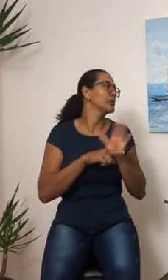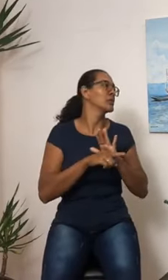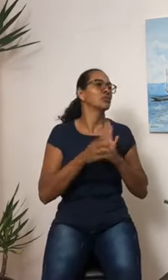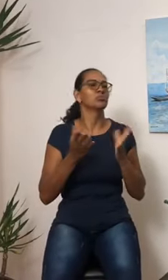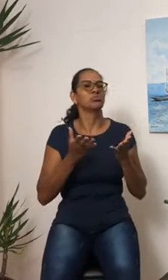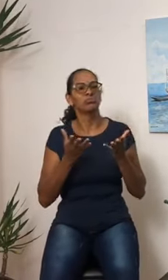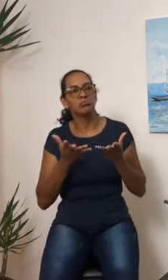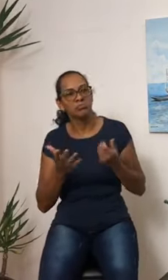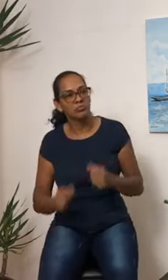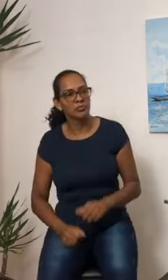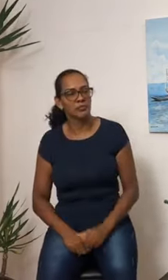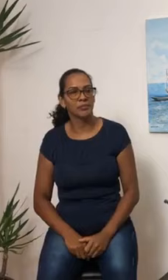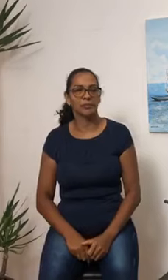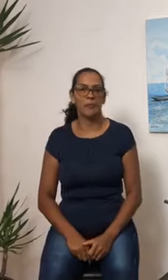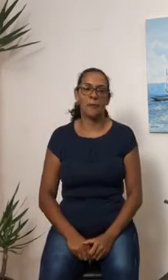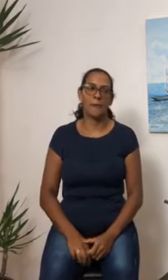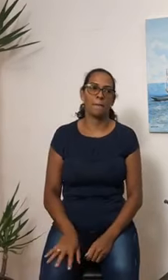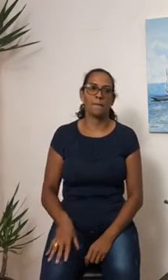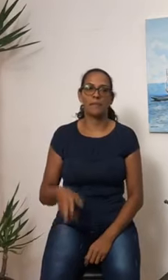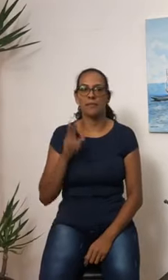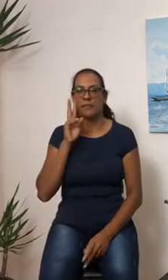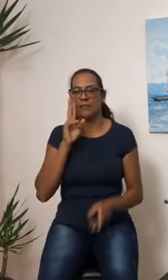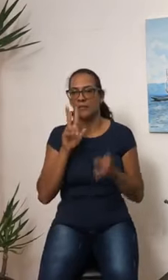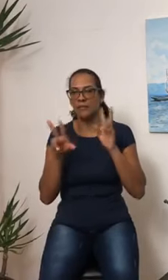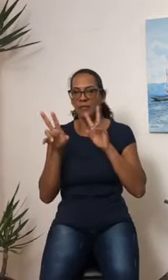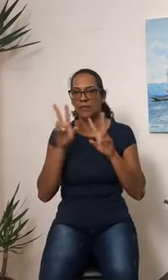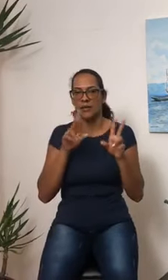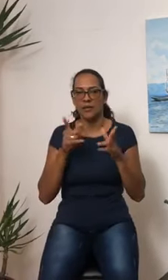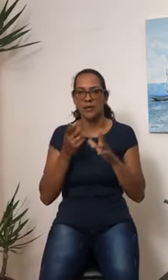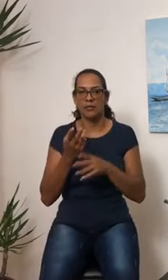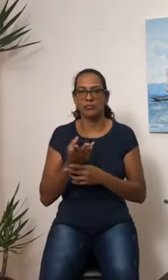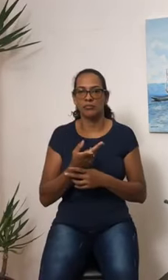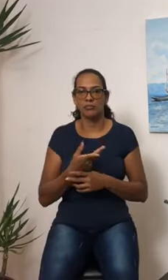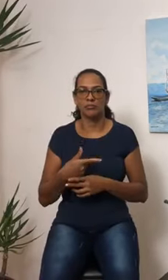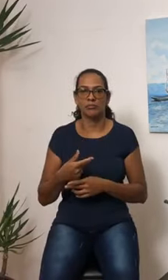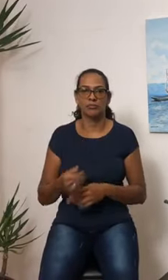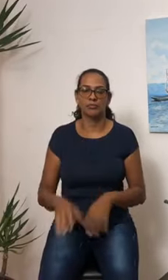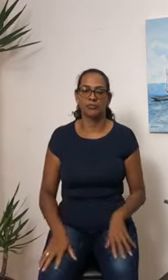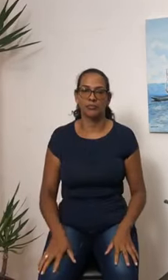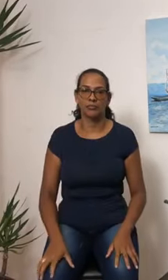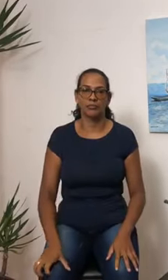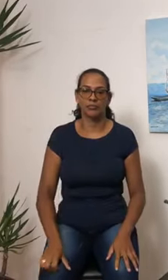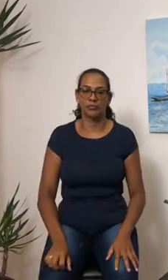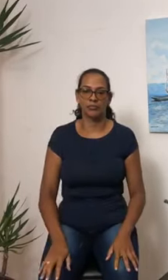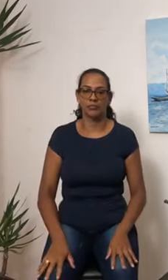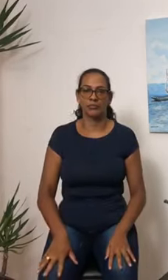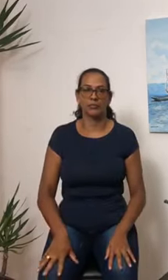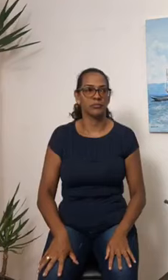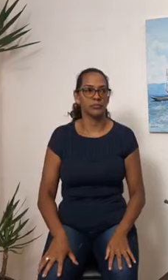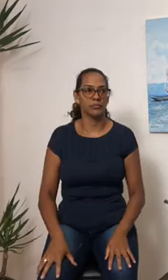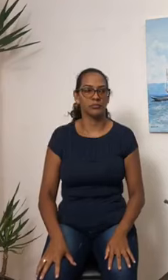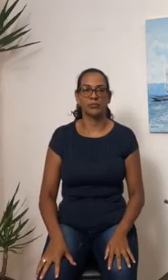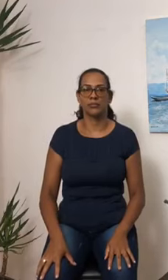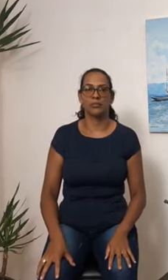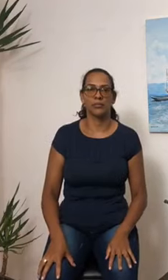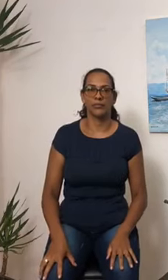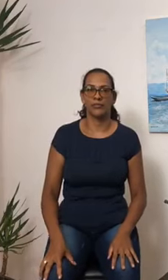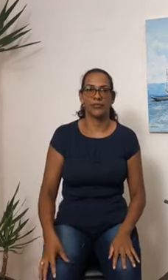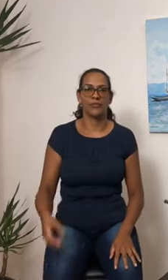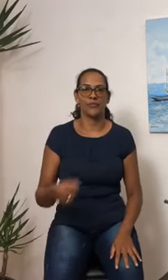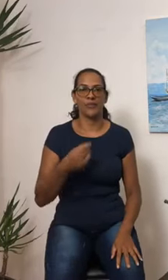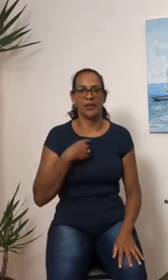hoje? Olha aí pra mim, Zé, olha uma rapidinha aí pra nós. Não, não, não, não, vou deixar a colatina,